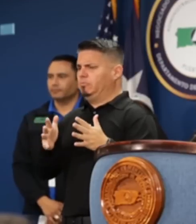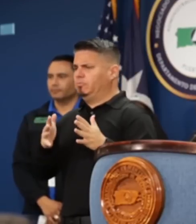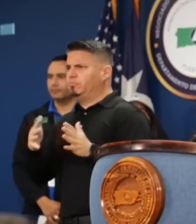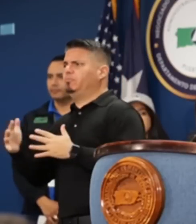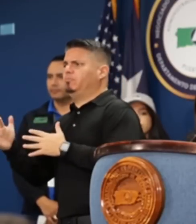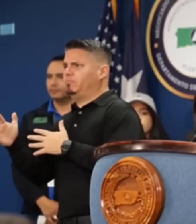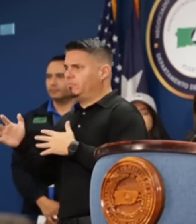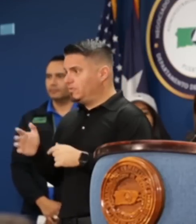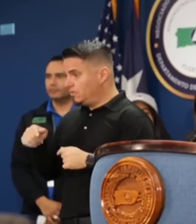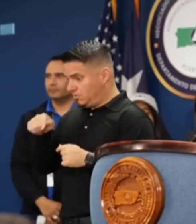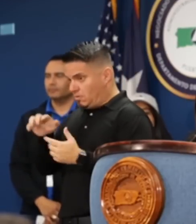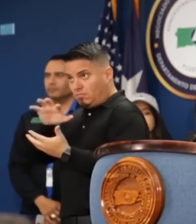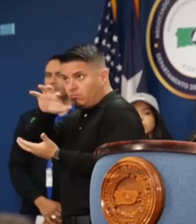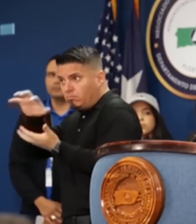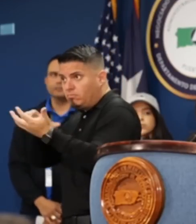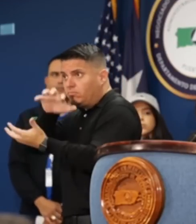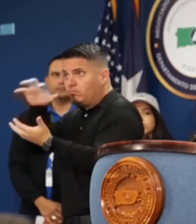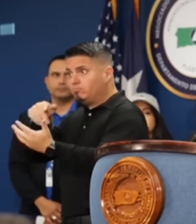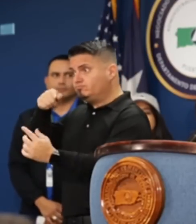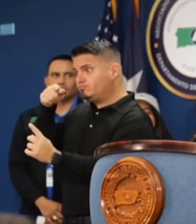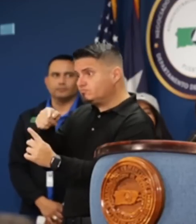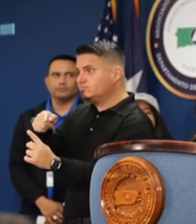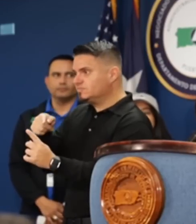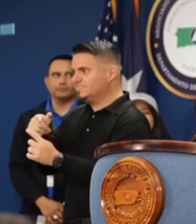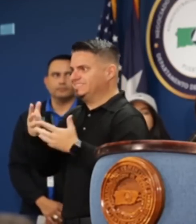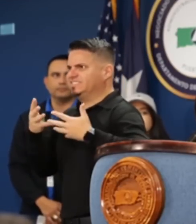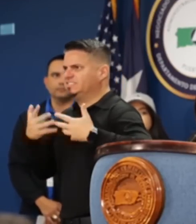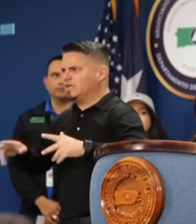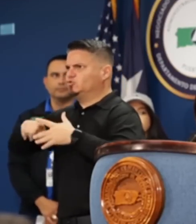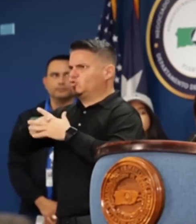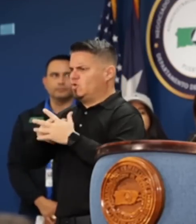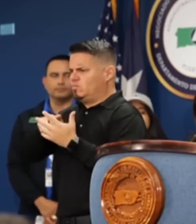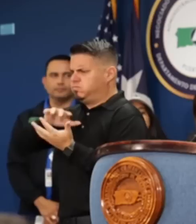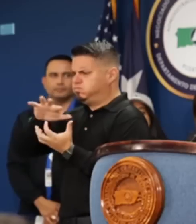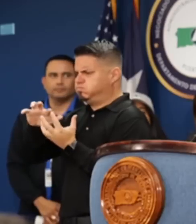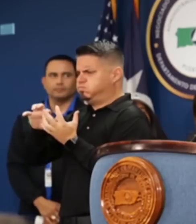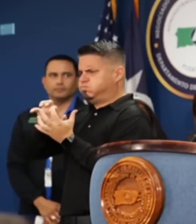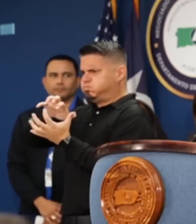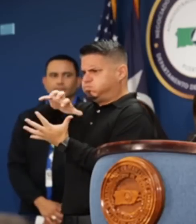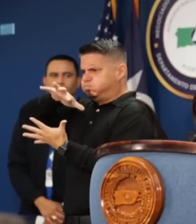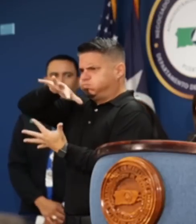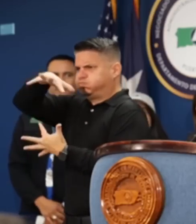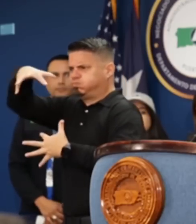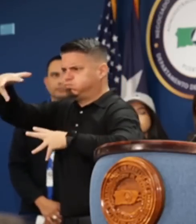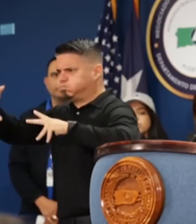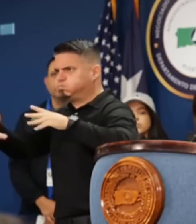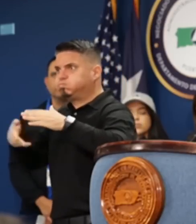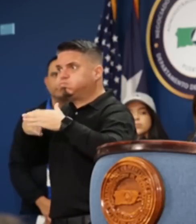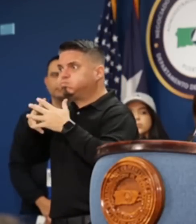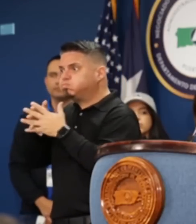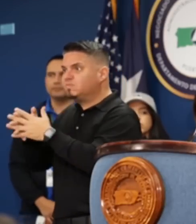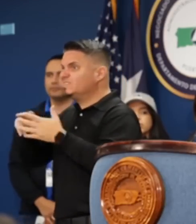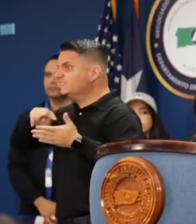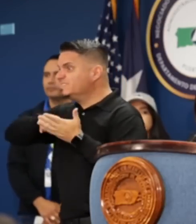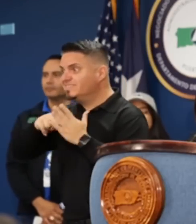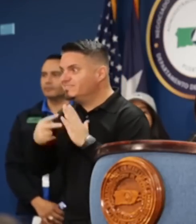tormenta está mucho mejor organizada, por lo que representa riesgo para nuestros residentes,